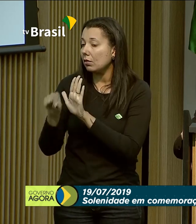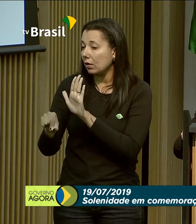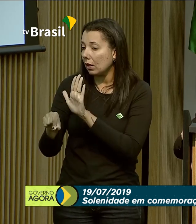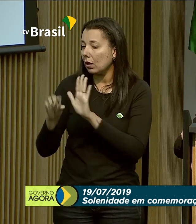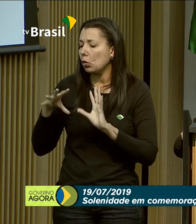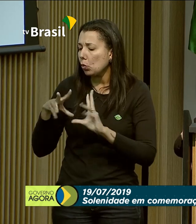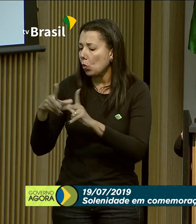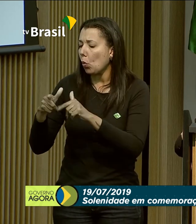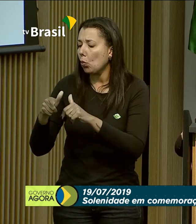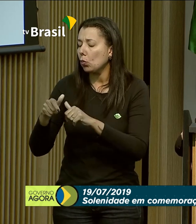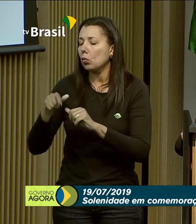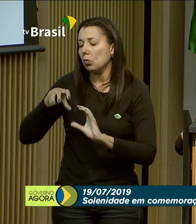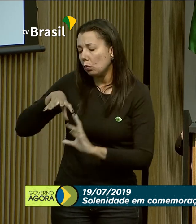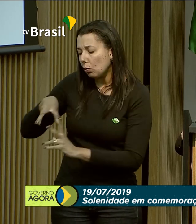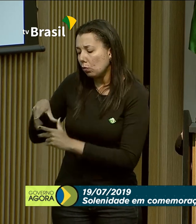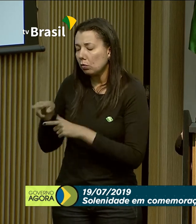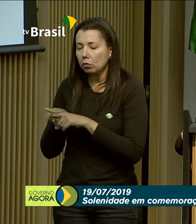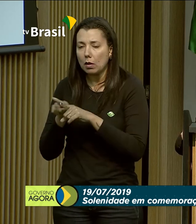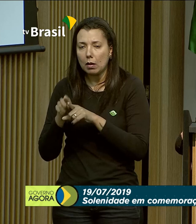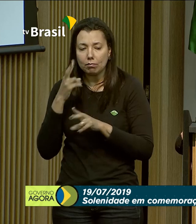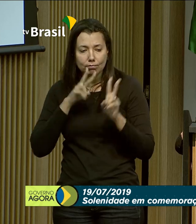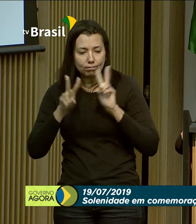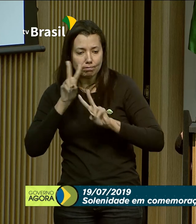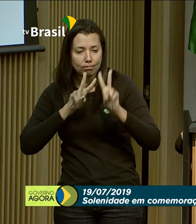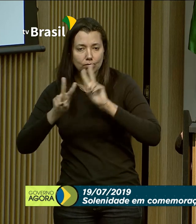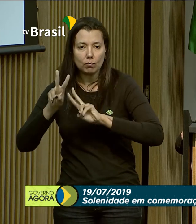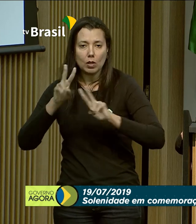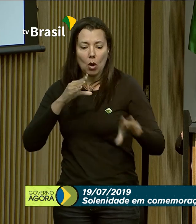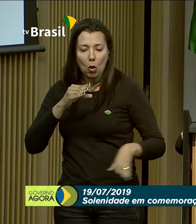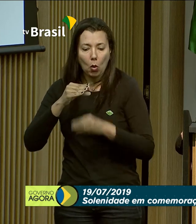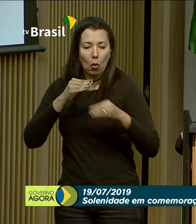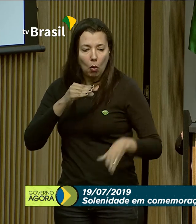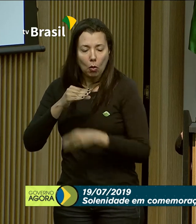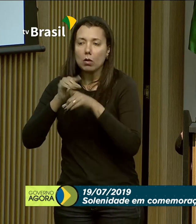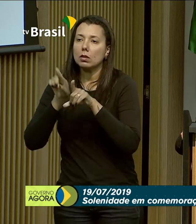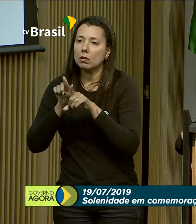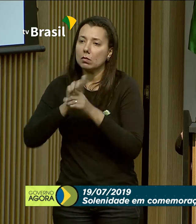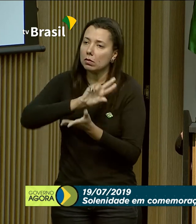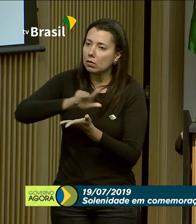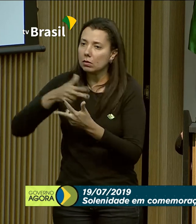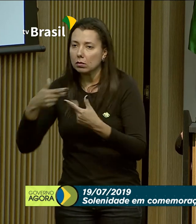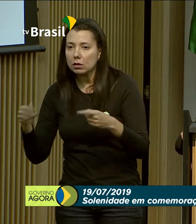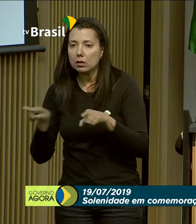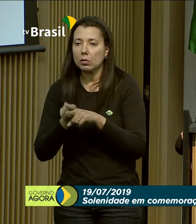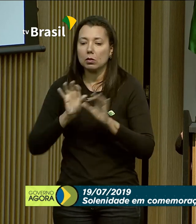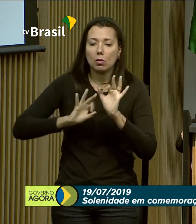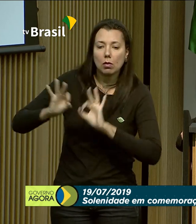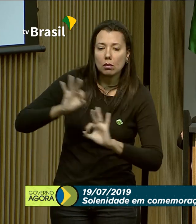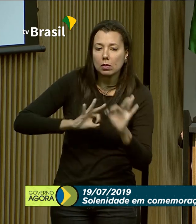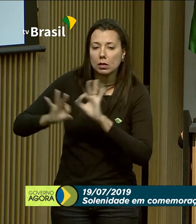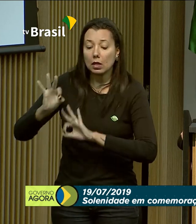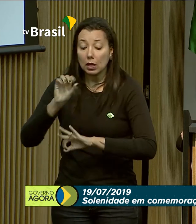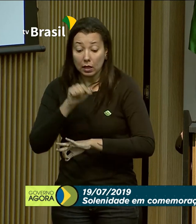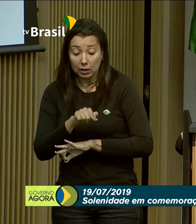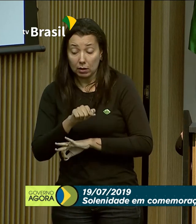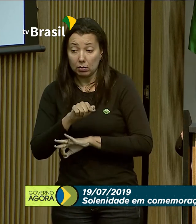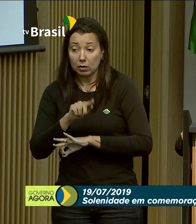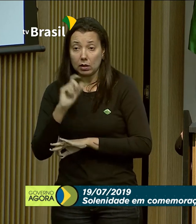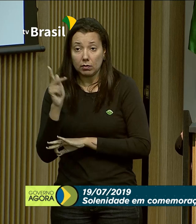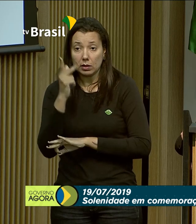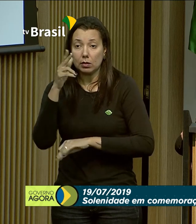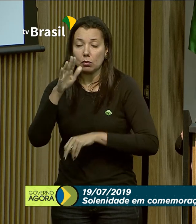em todo o mundo, do ponto de vista de compliance e de mecanismos que possam fazer com que aquilo que vem